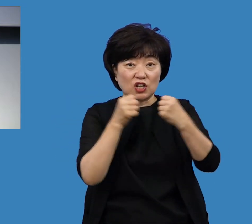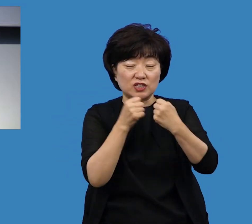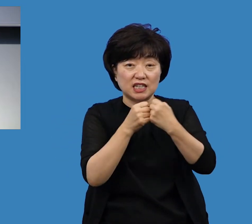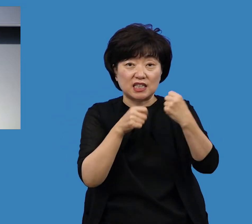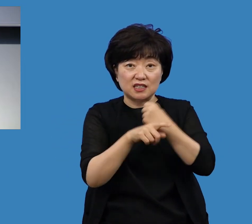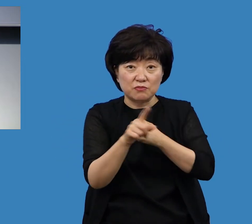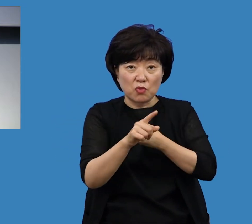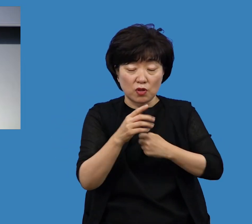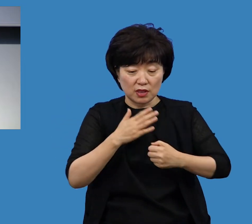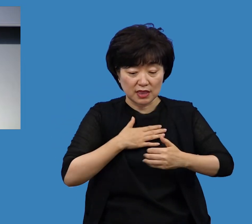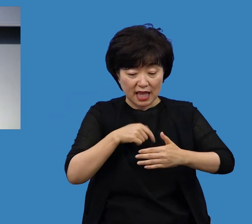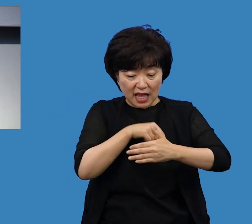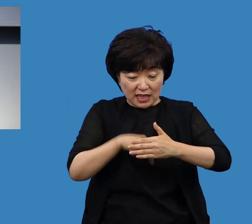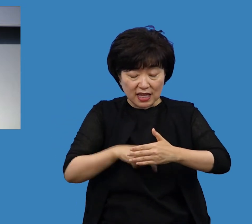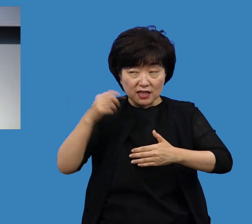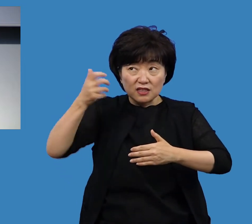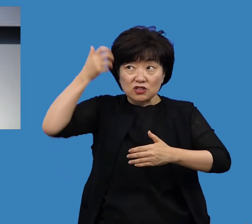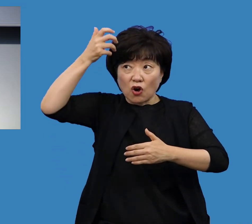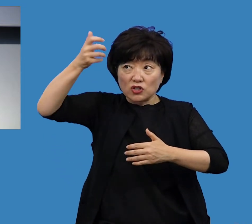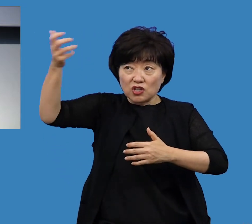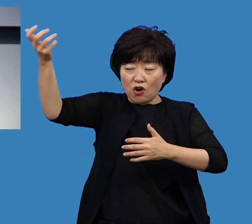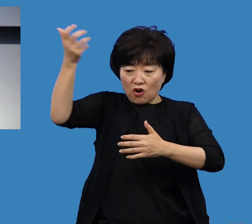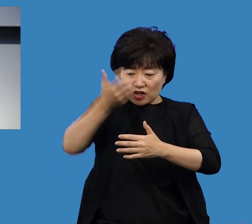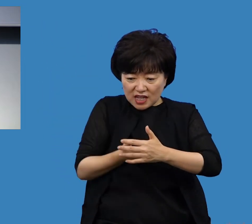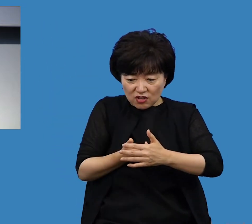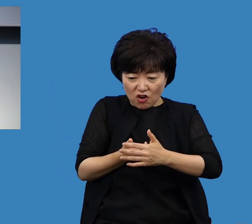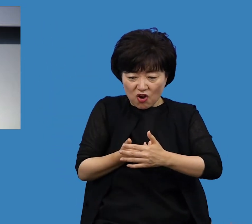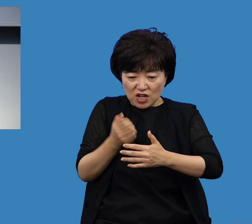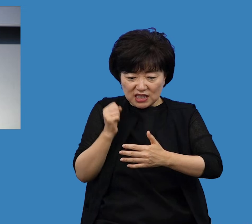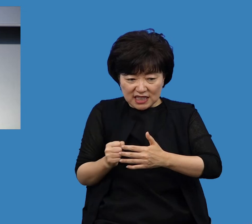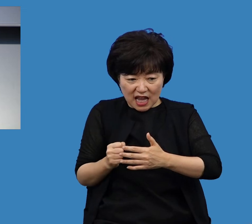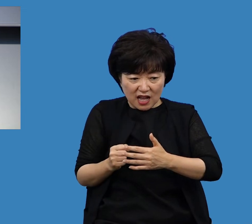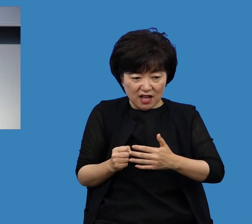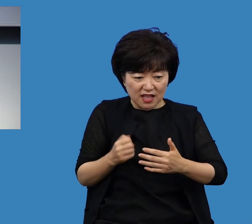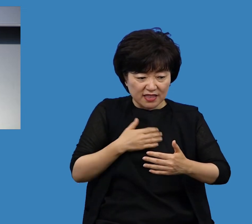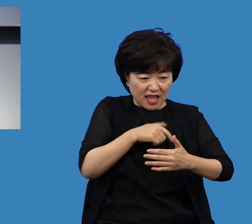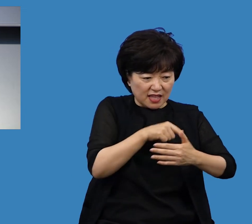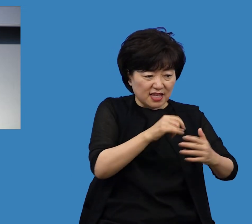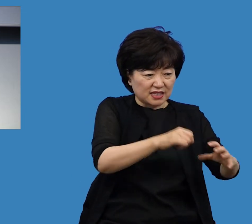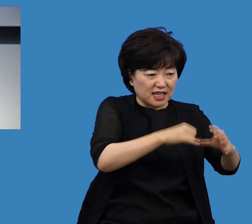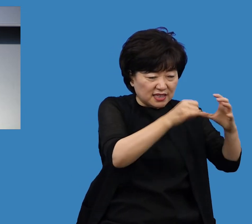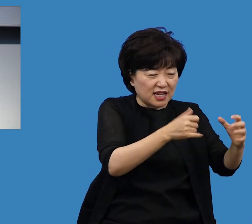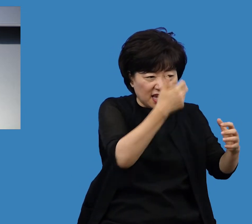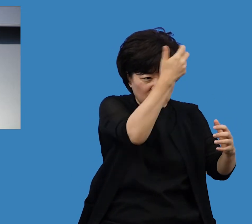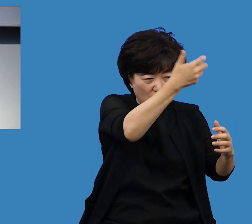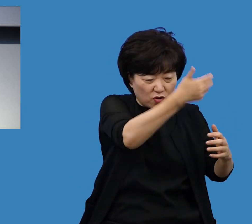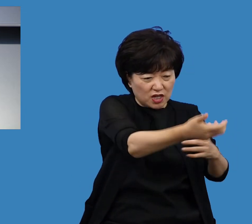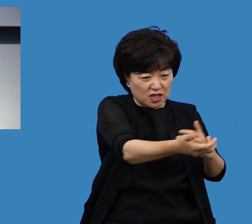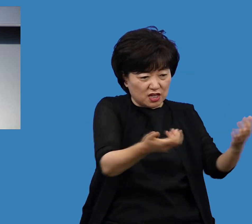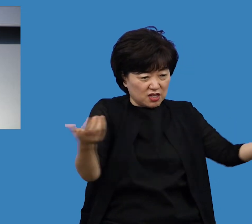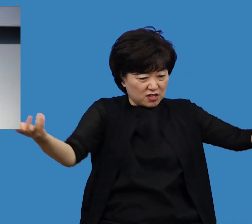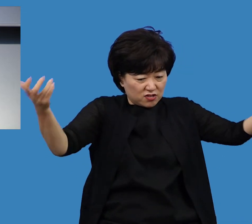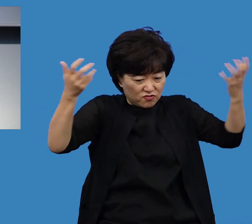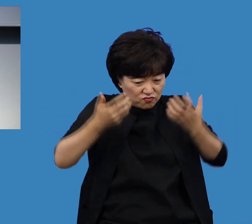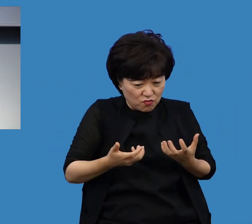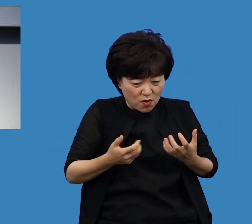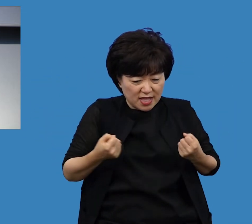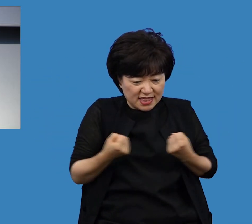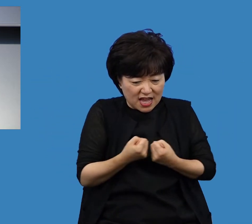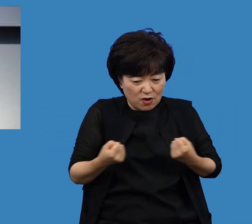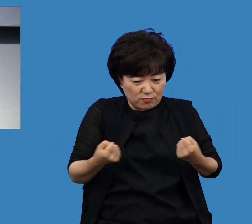안에 성령께서 자리를 잡으실 것이냐, 아니면 내 안에 세상의 영이 자리를 잡을 거냐, 이 싸움이에요. 이